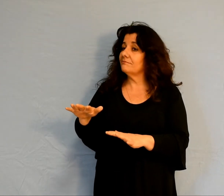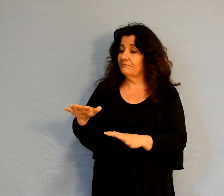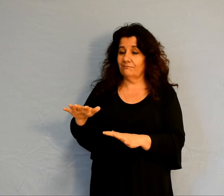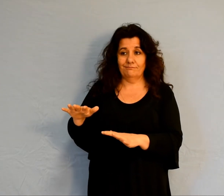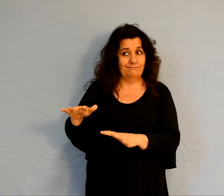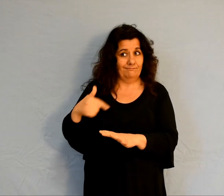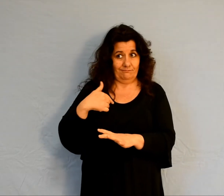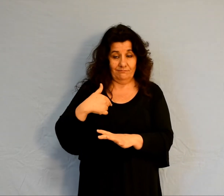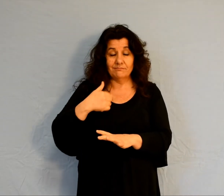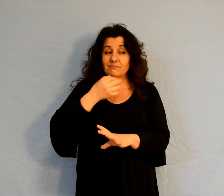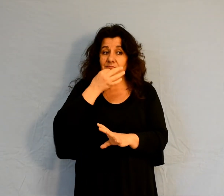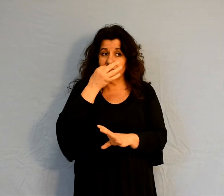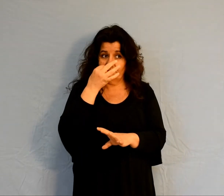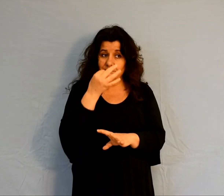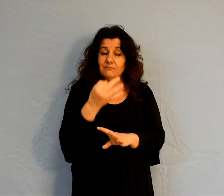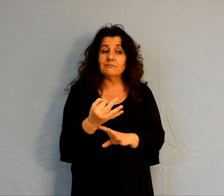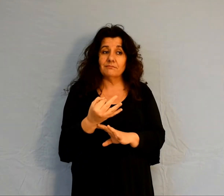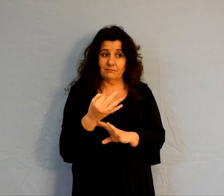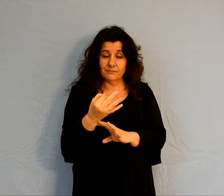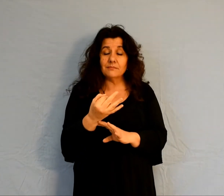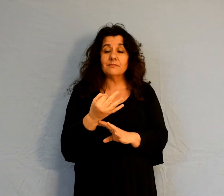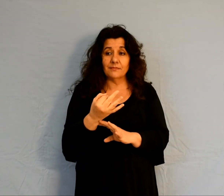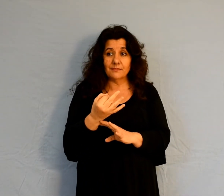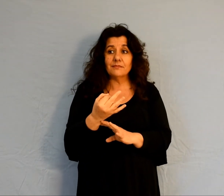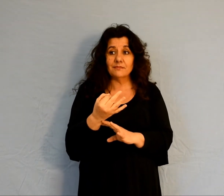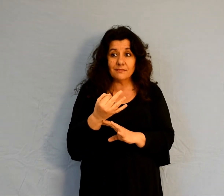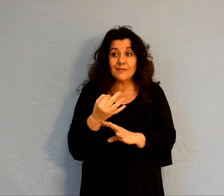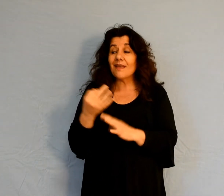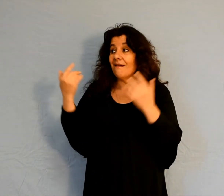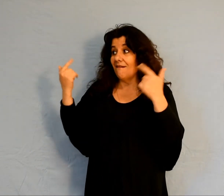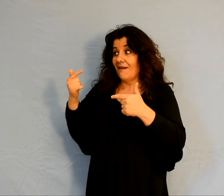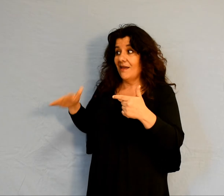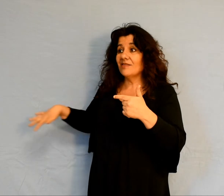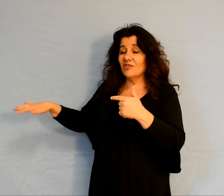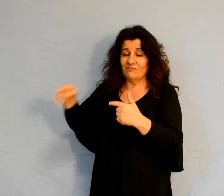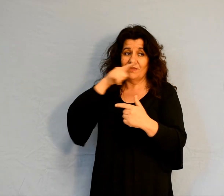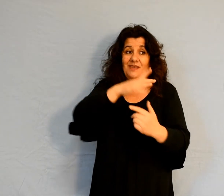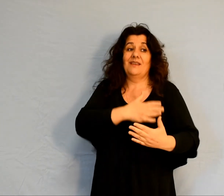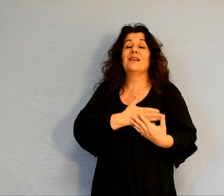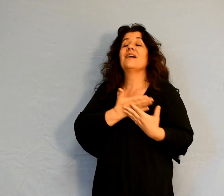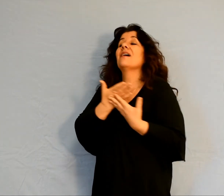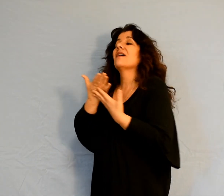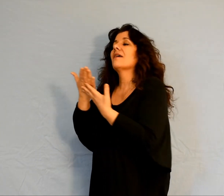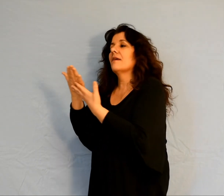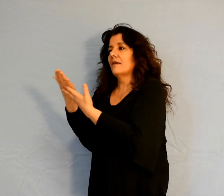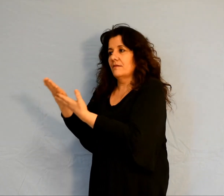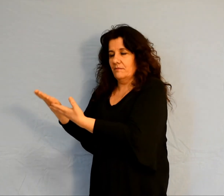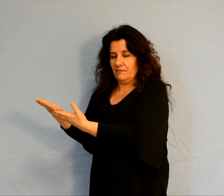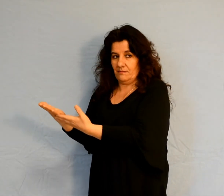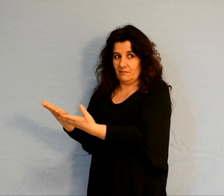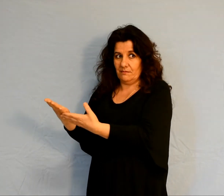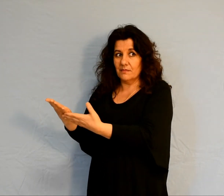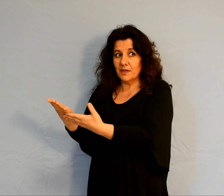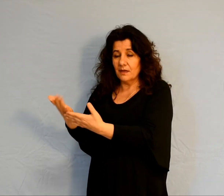Eh bien, moi, je vous dis: Aimez vos ennemis et priez pour ceux qui vous